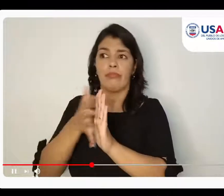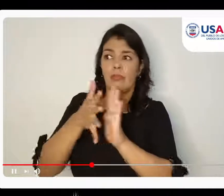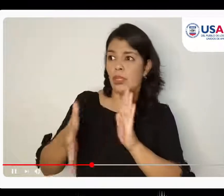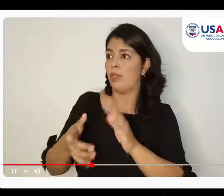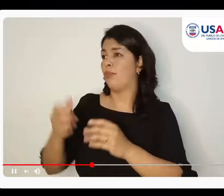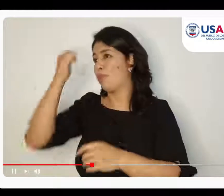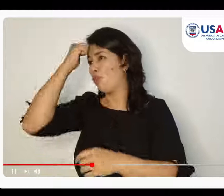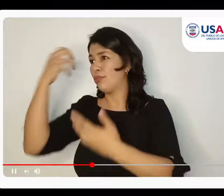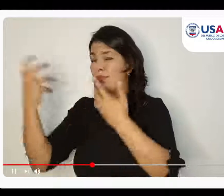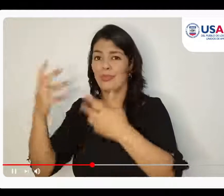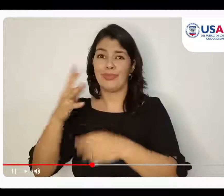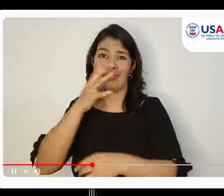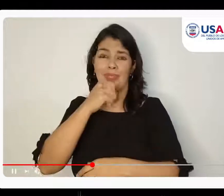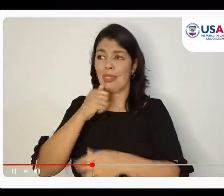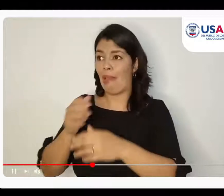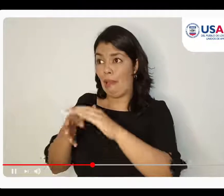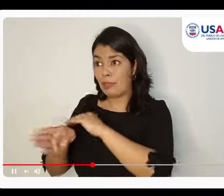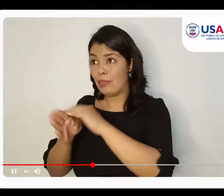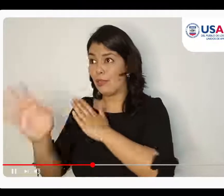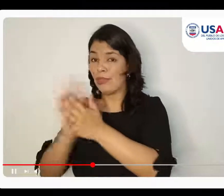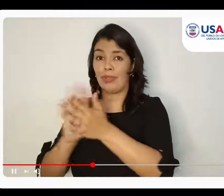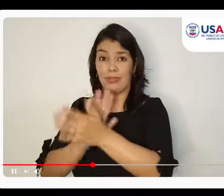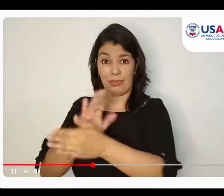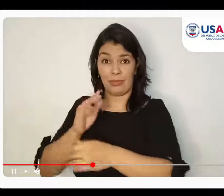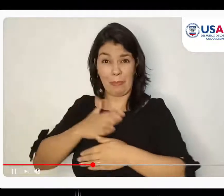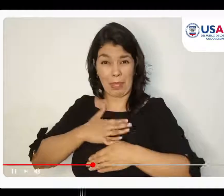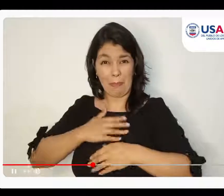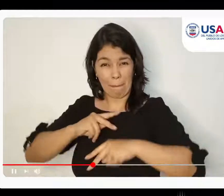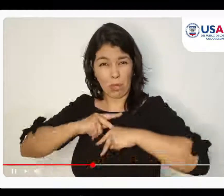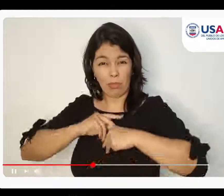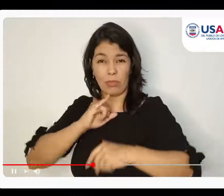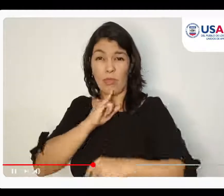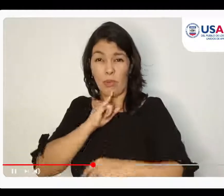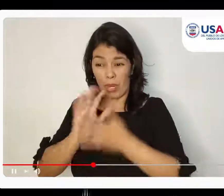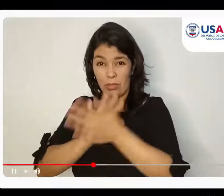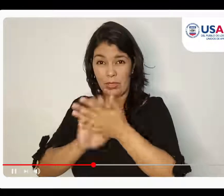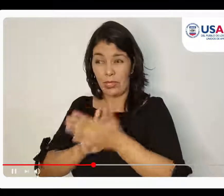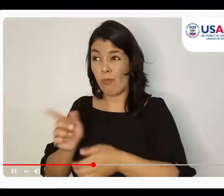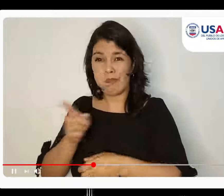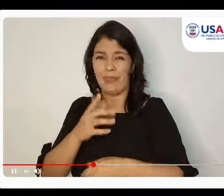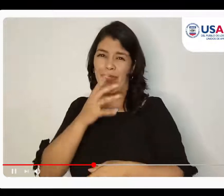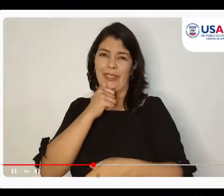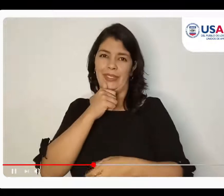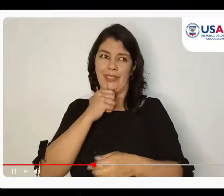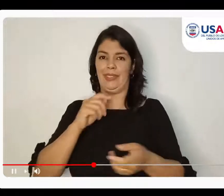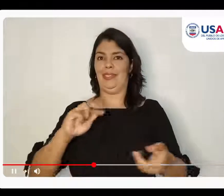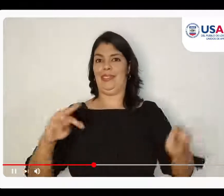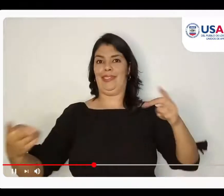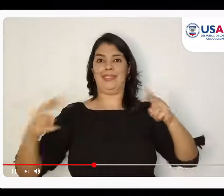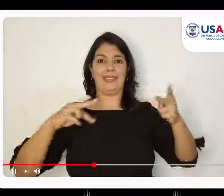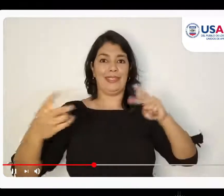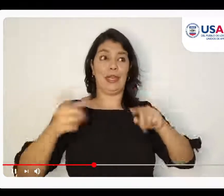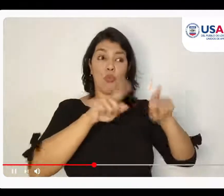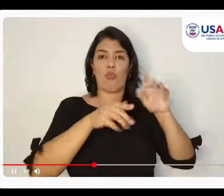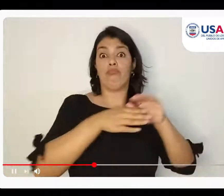la educación en su idioma. Entonces es como unos contrastes supremamente pronunciados. Hay mucho acceso en algunas partes,